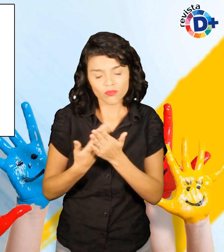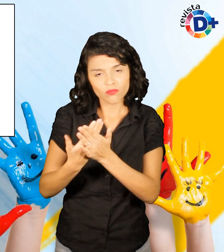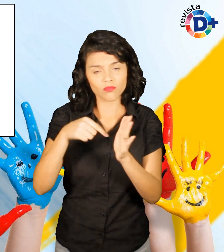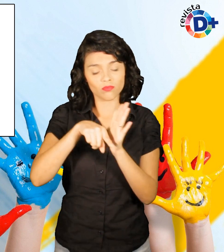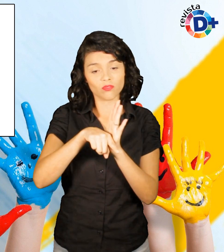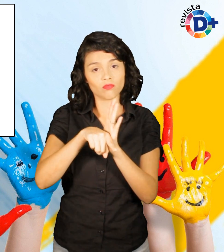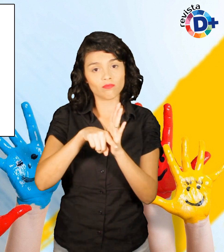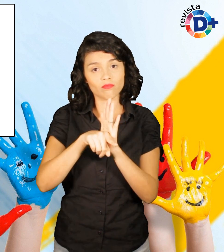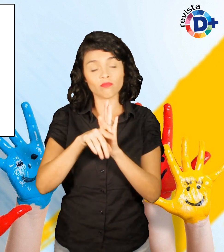e Inclusão,